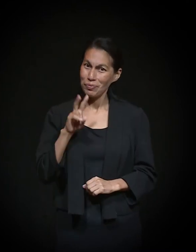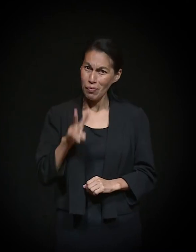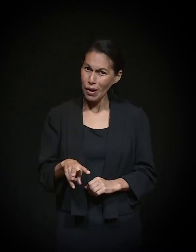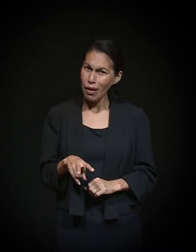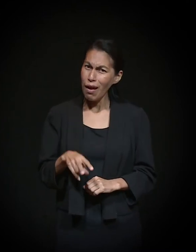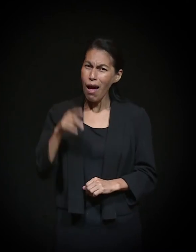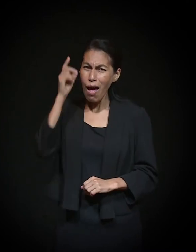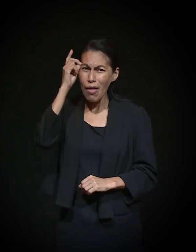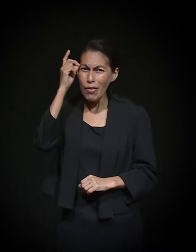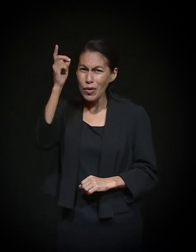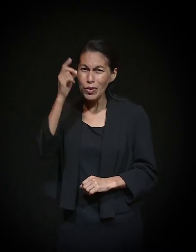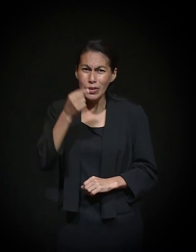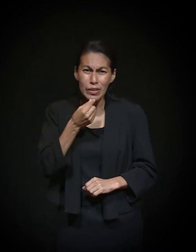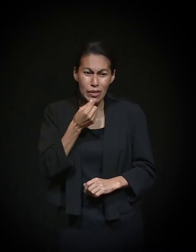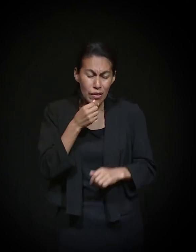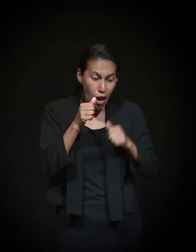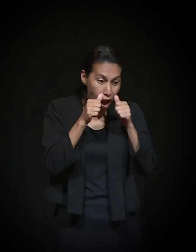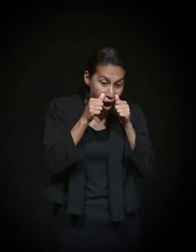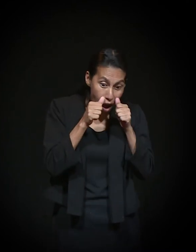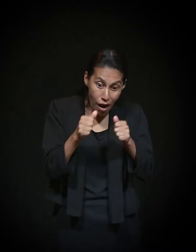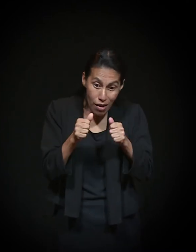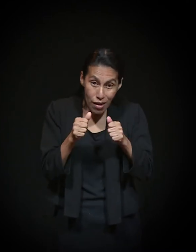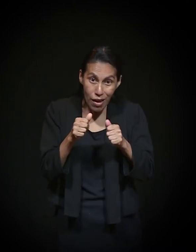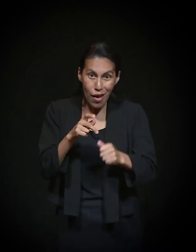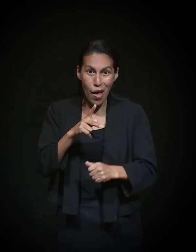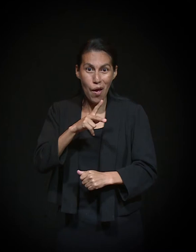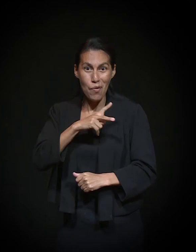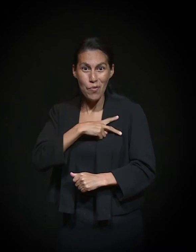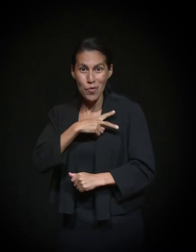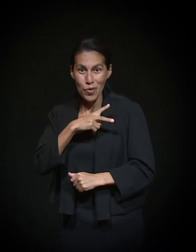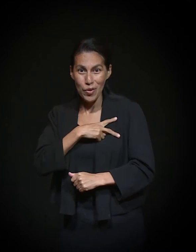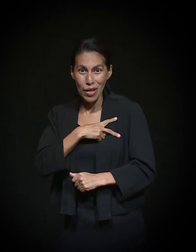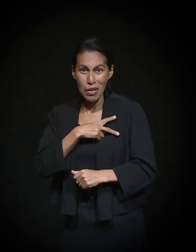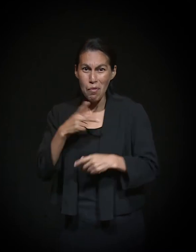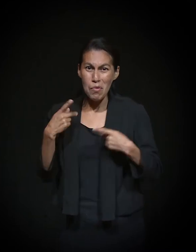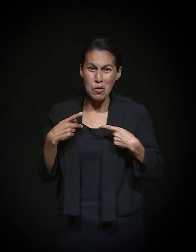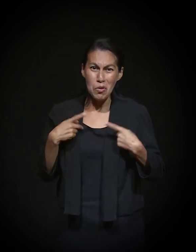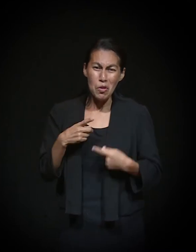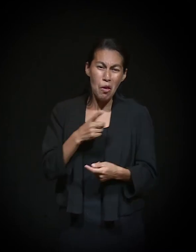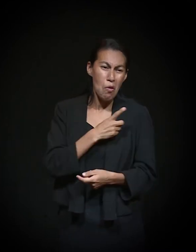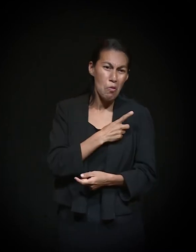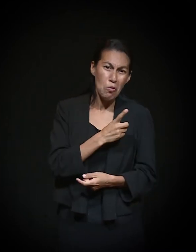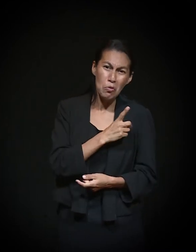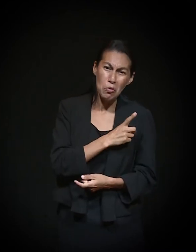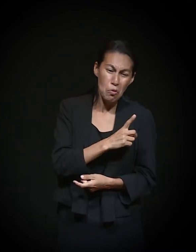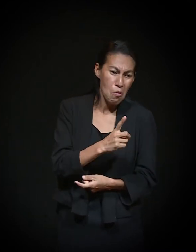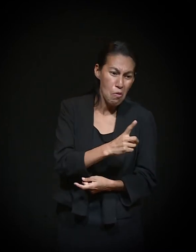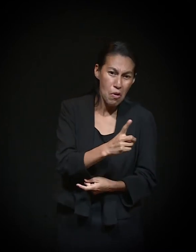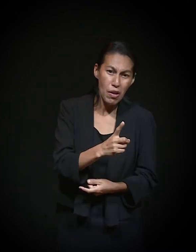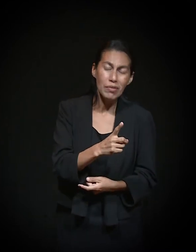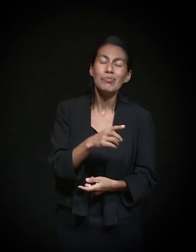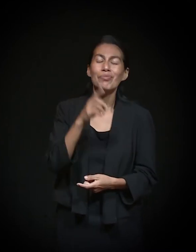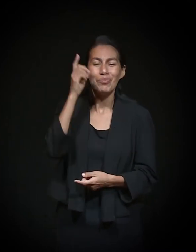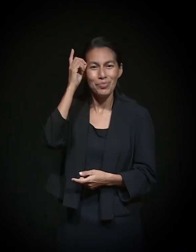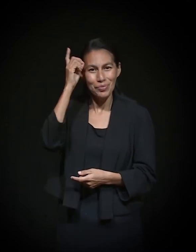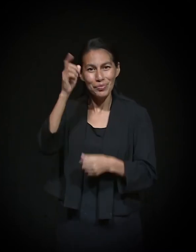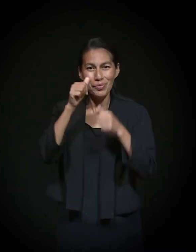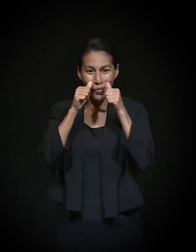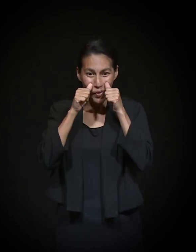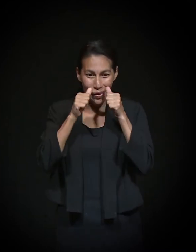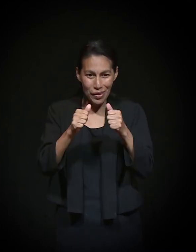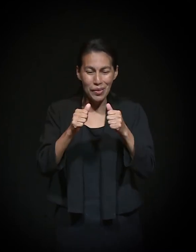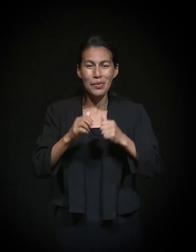Porque Dios atiende a los niños, a las viudas, a los desamparados,